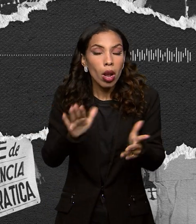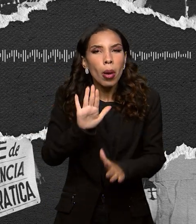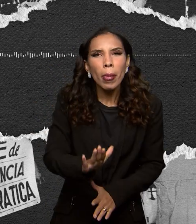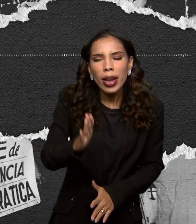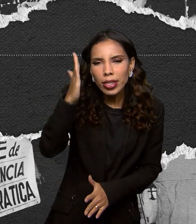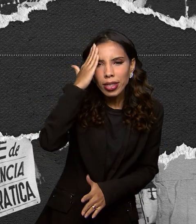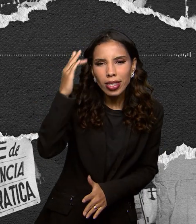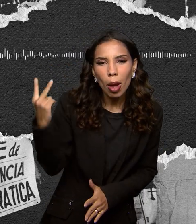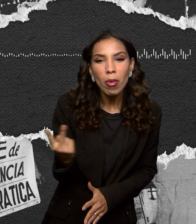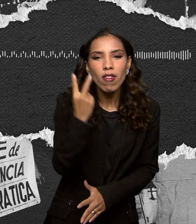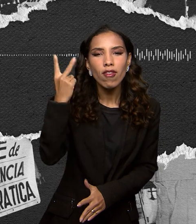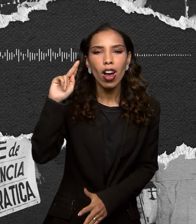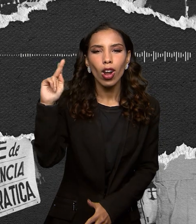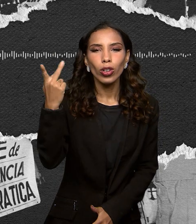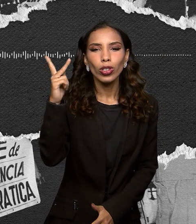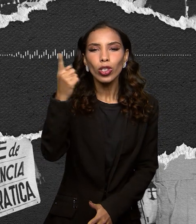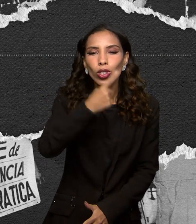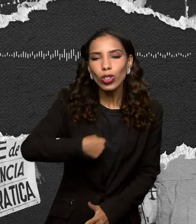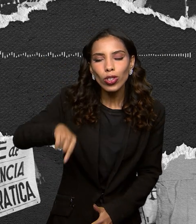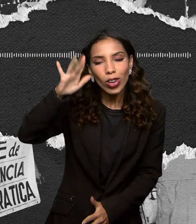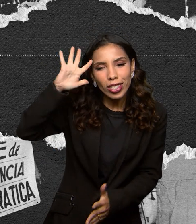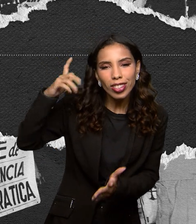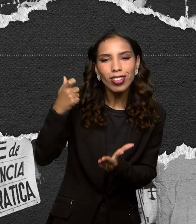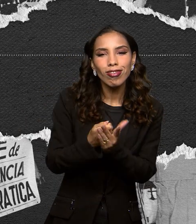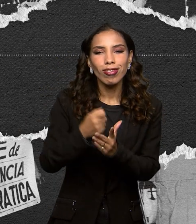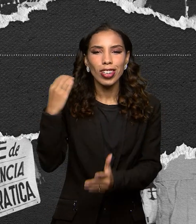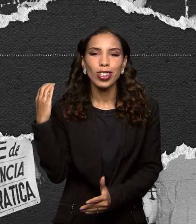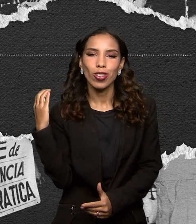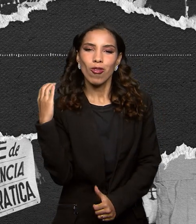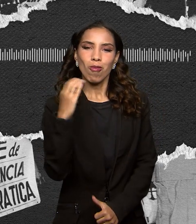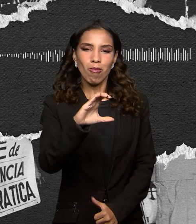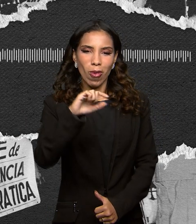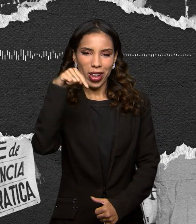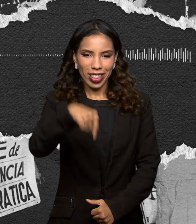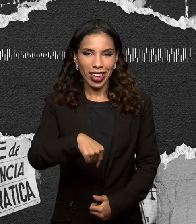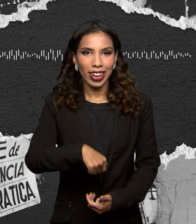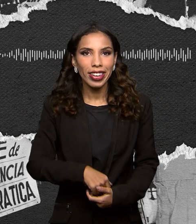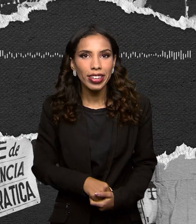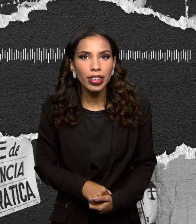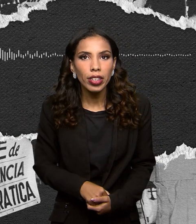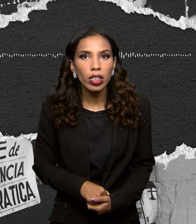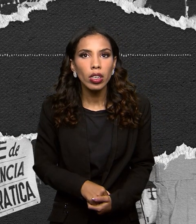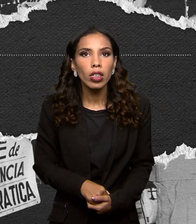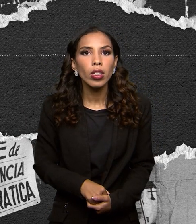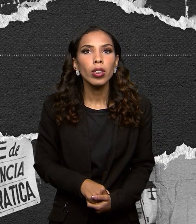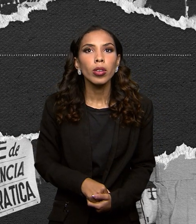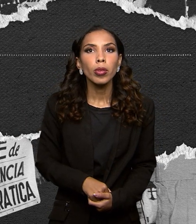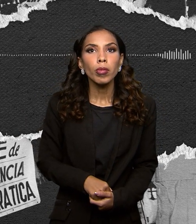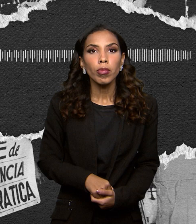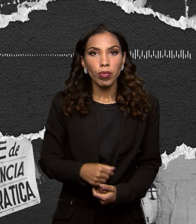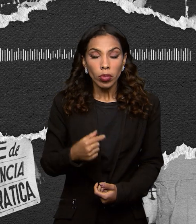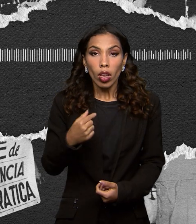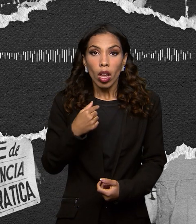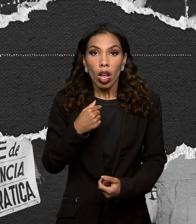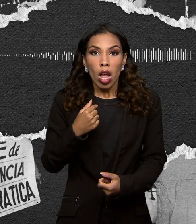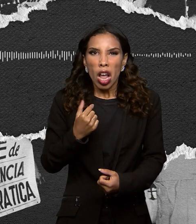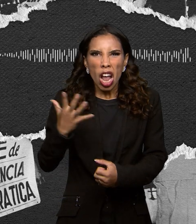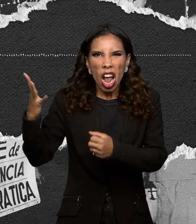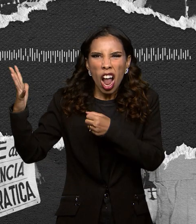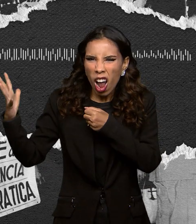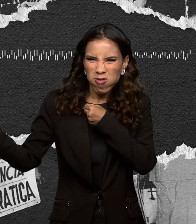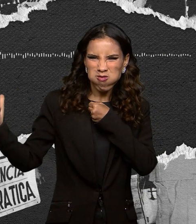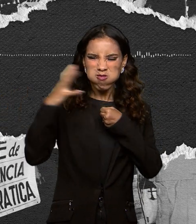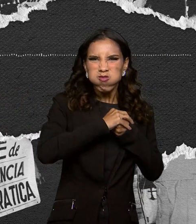valor histórico? Decidimos colocar ele aqui por isso. Poderei ser esmagado, poderei